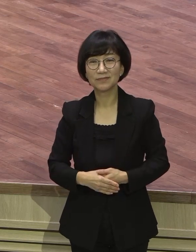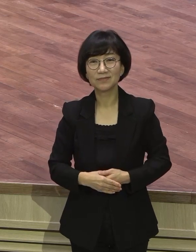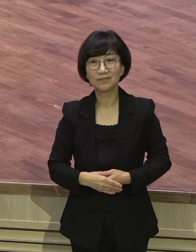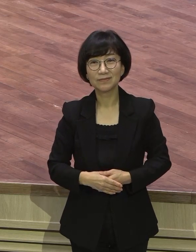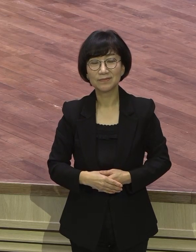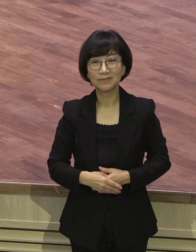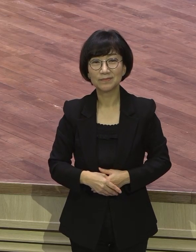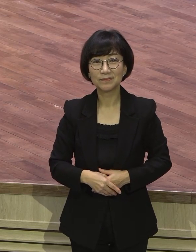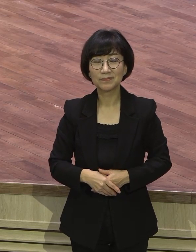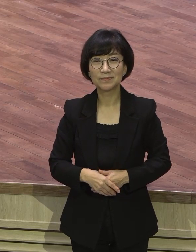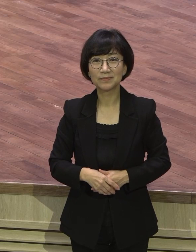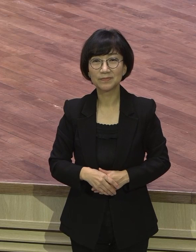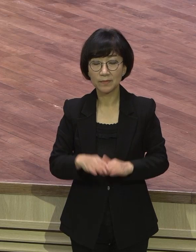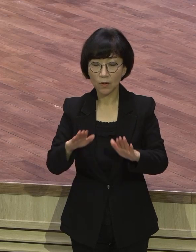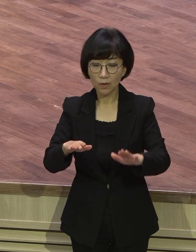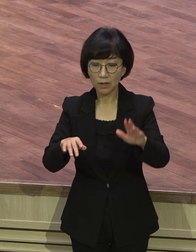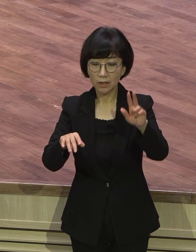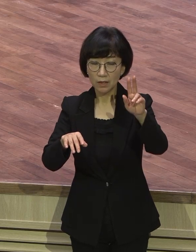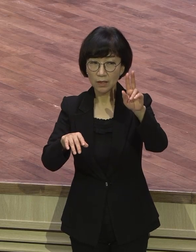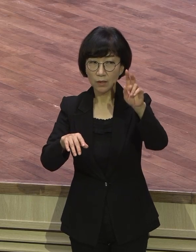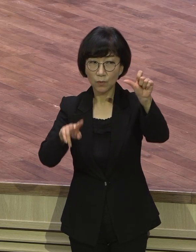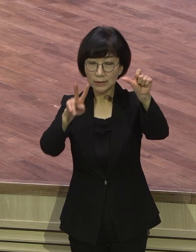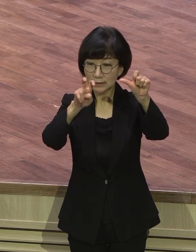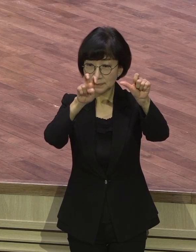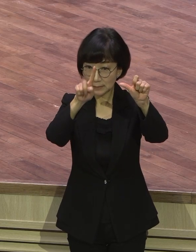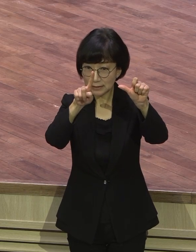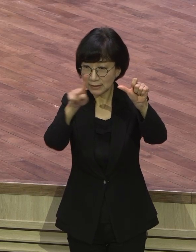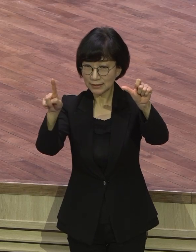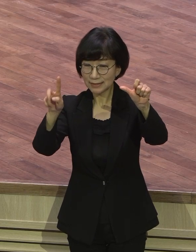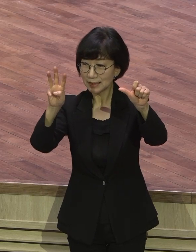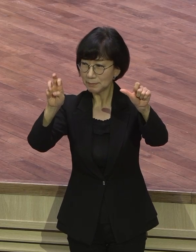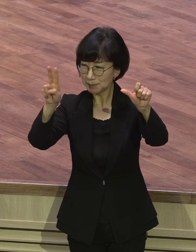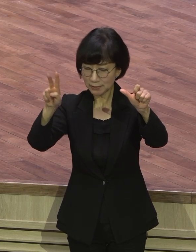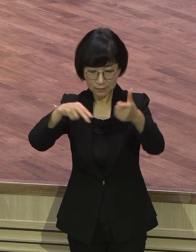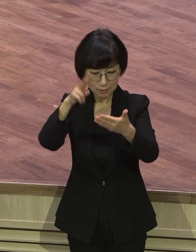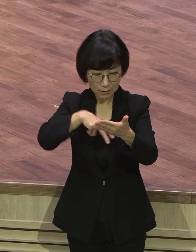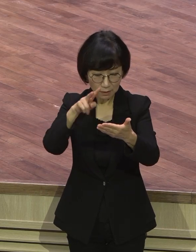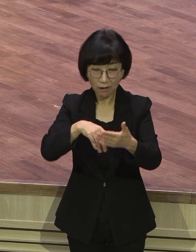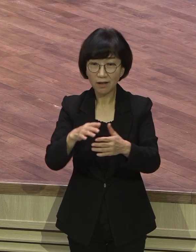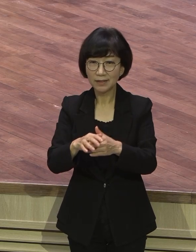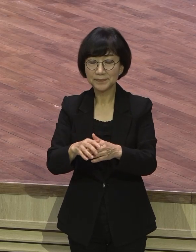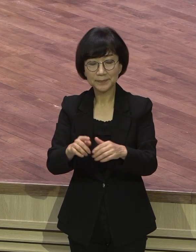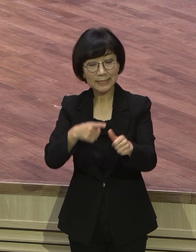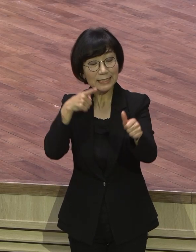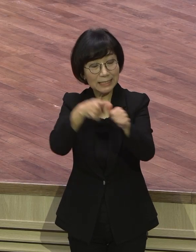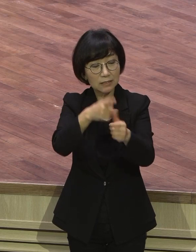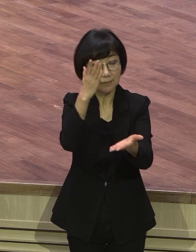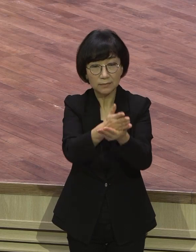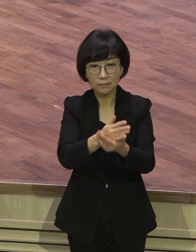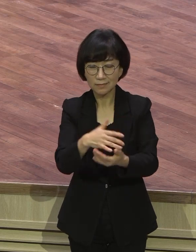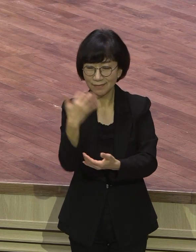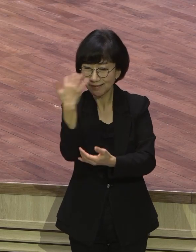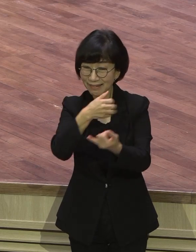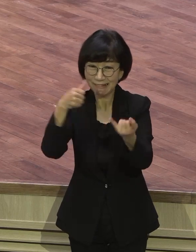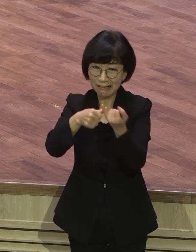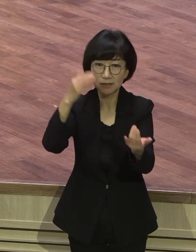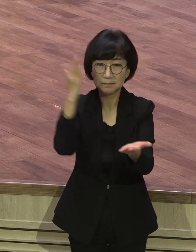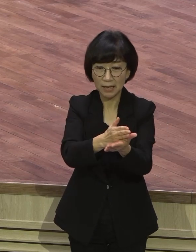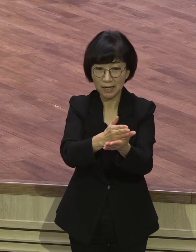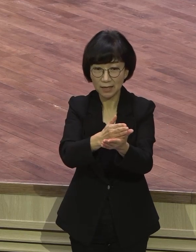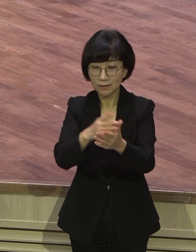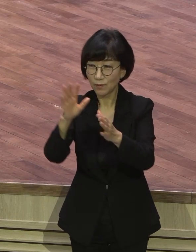예수님은 본문 21절로 32절에 보면 예수께서 살인하지 말라 간음하지 말라 식계명의